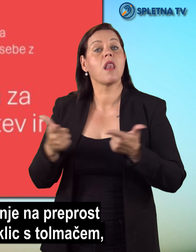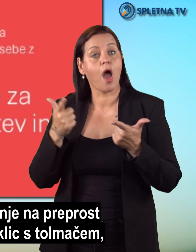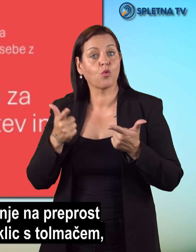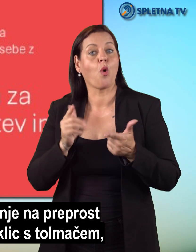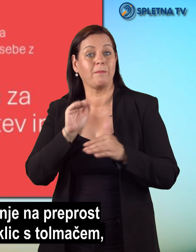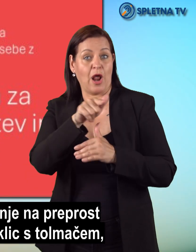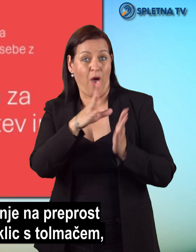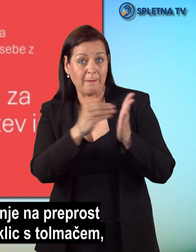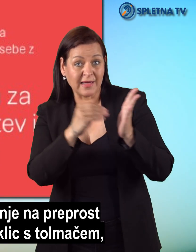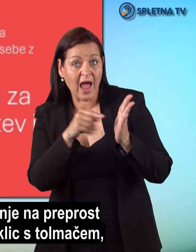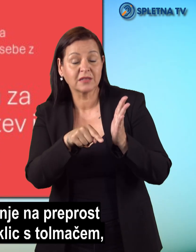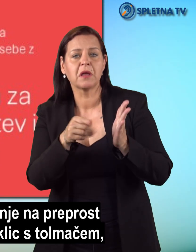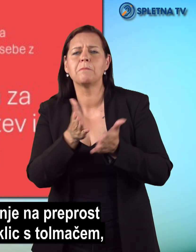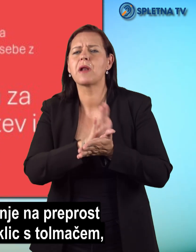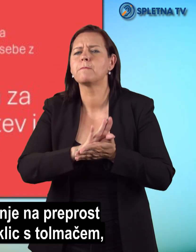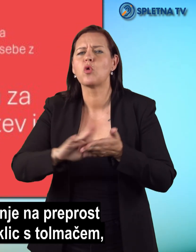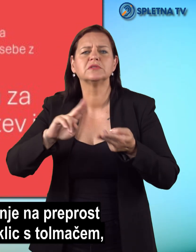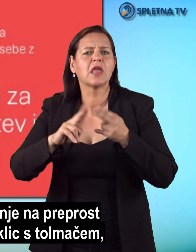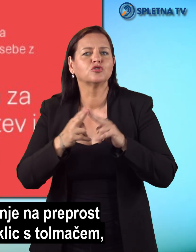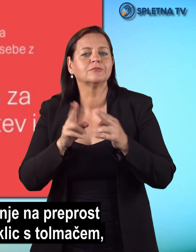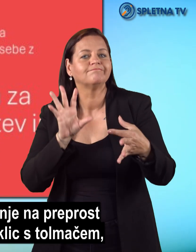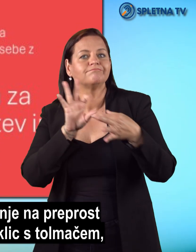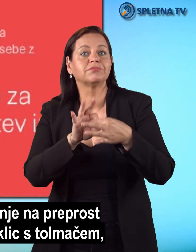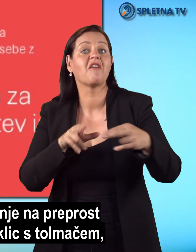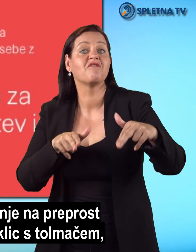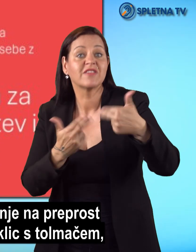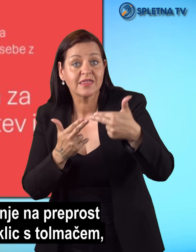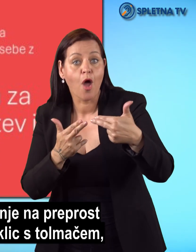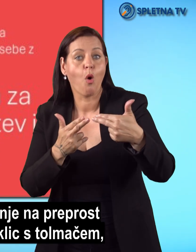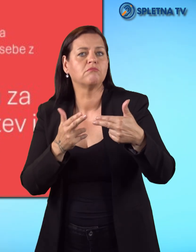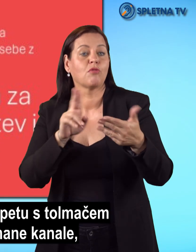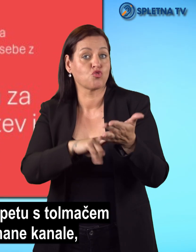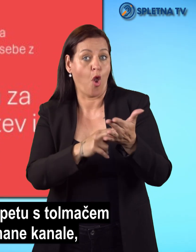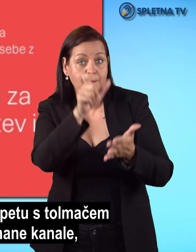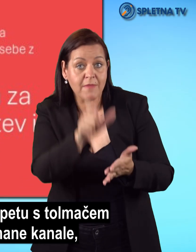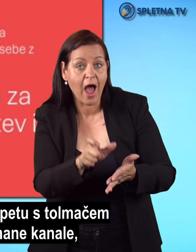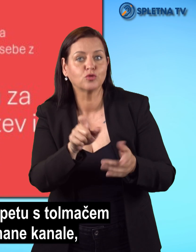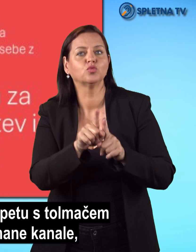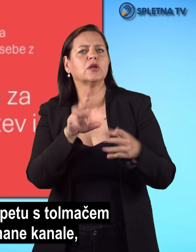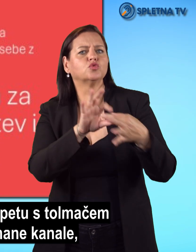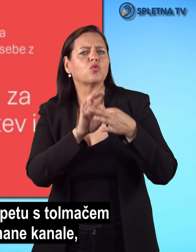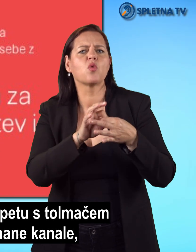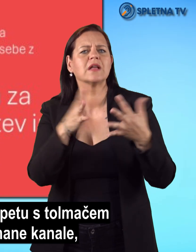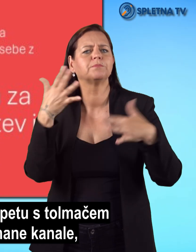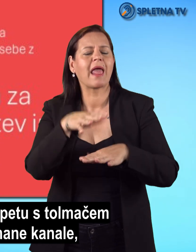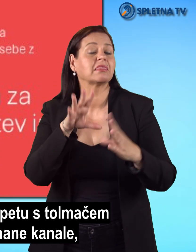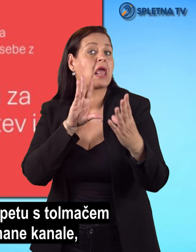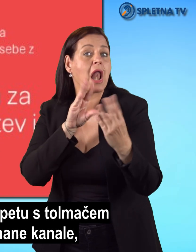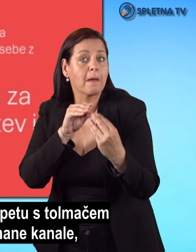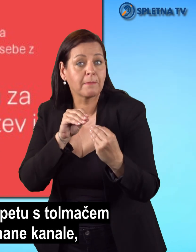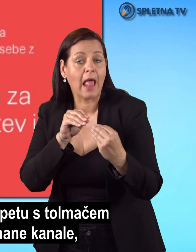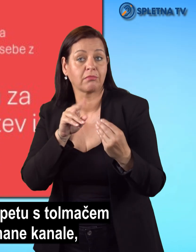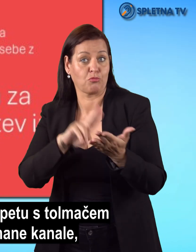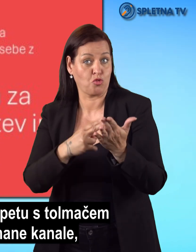Uporabniki lahko preko nje na preprost način vzpostavijo videoklic s tolmačem, sodelujejo v spletnem klepetu s